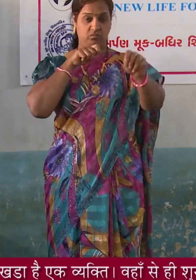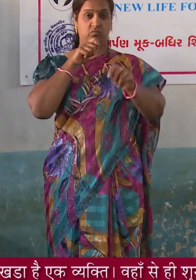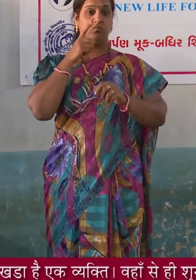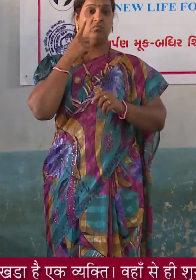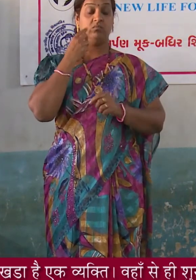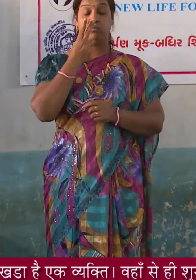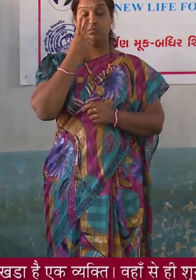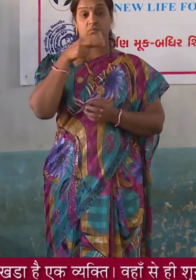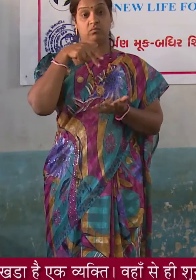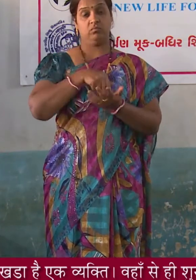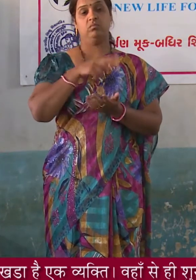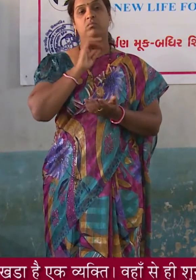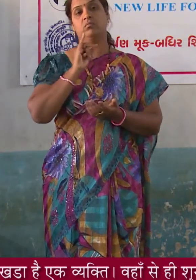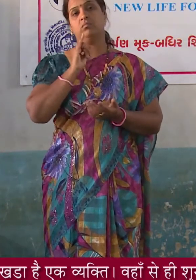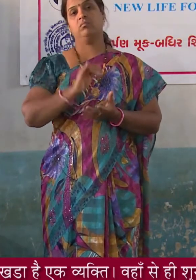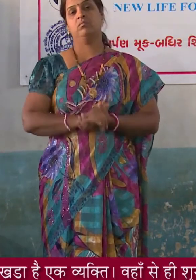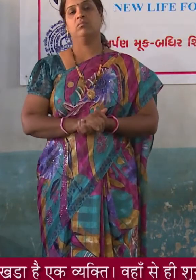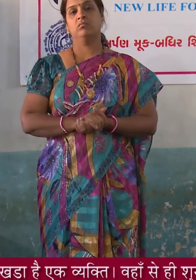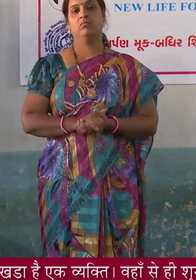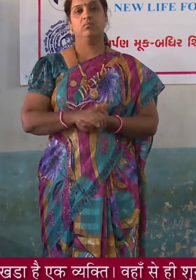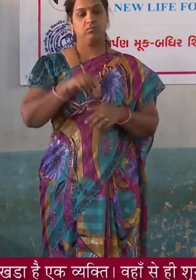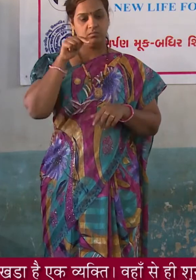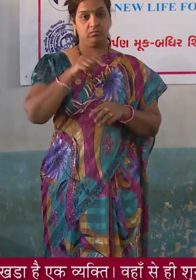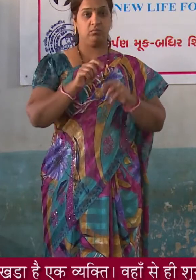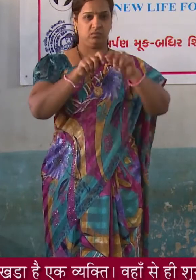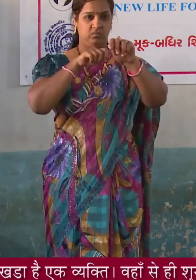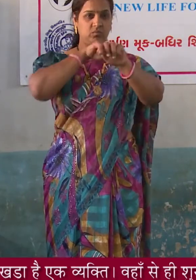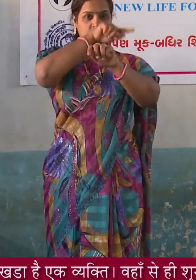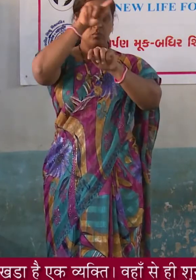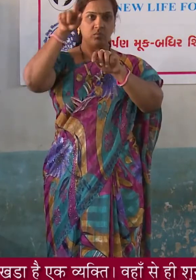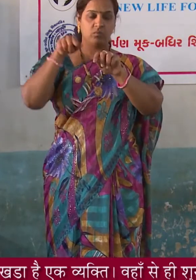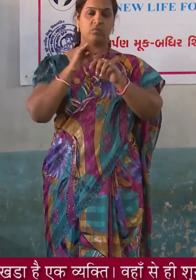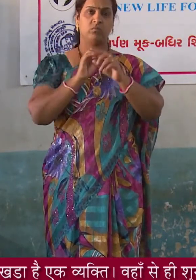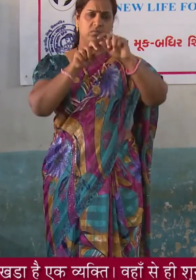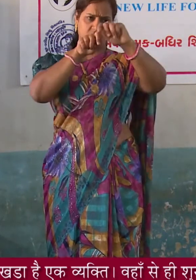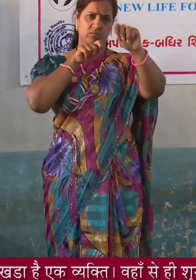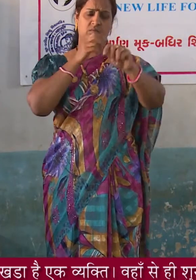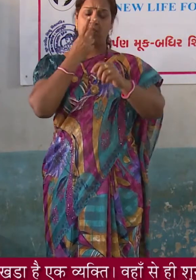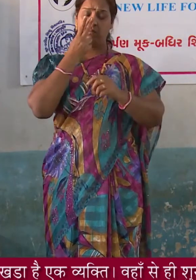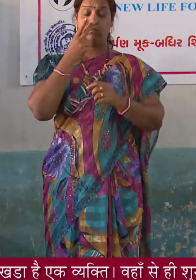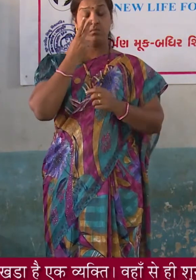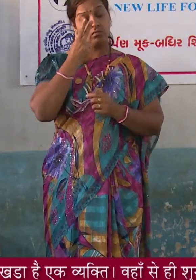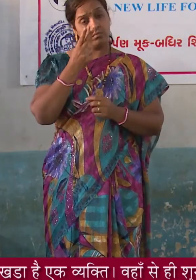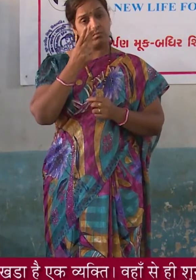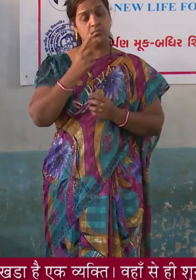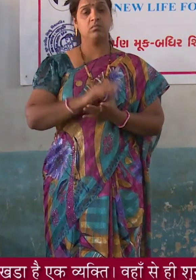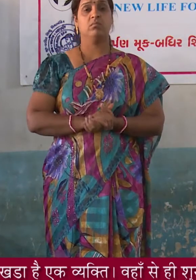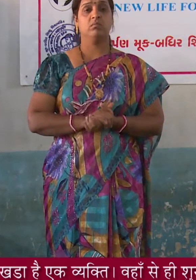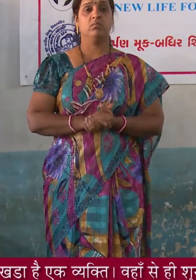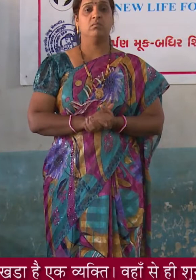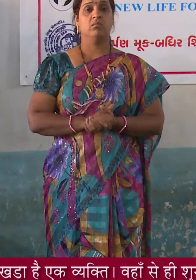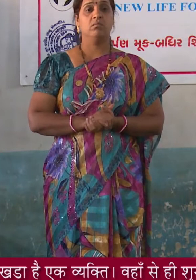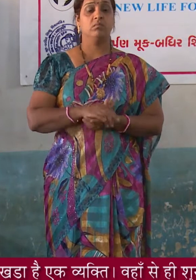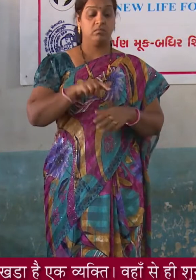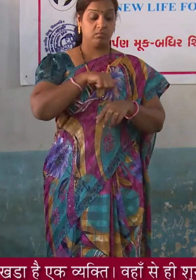व्यक्ति। वहां से ही शुरू करते हैं कि समय के लिए गायन है।